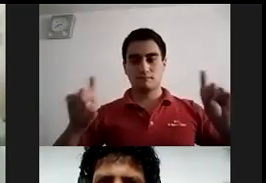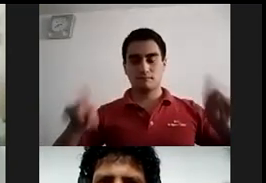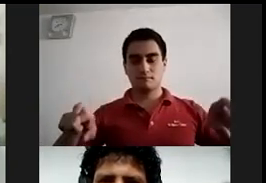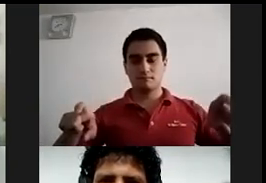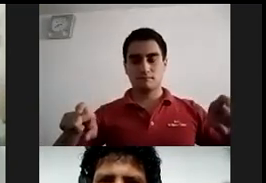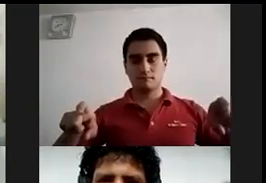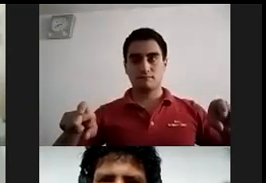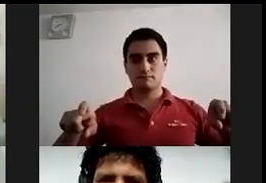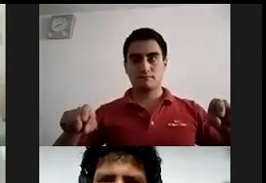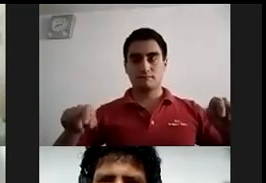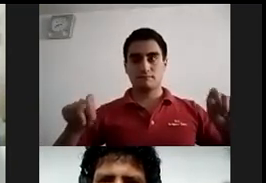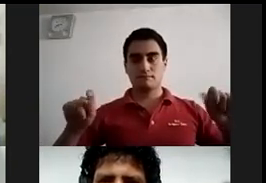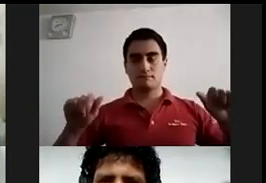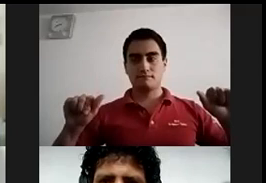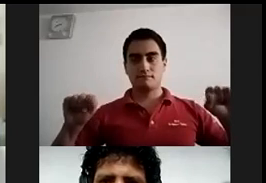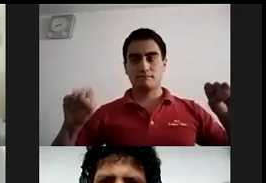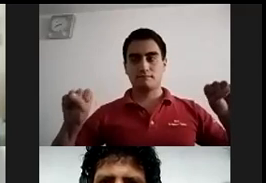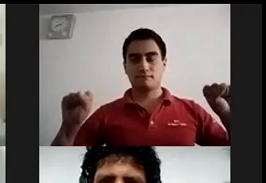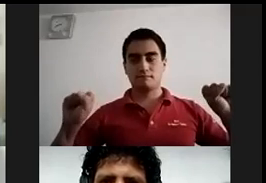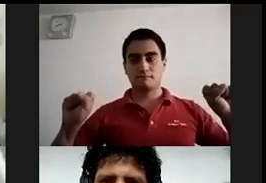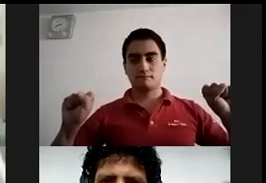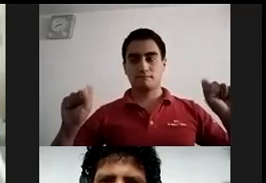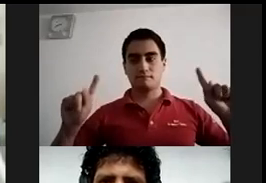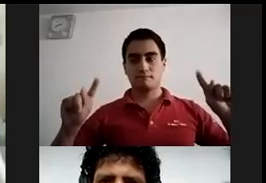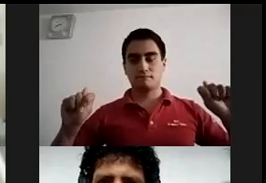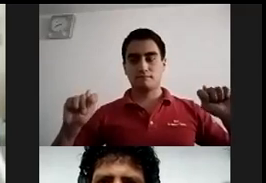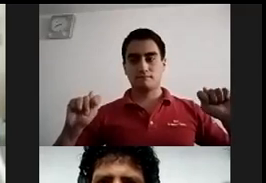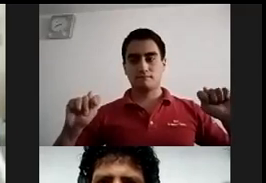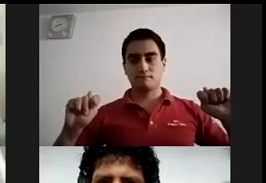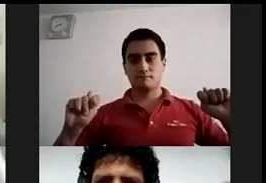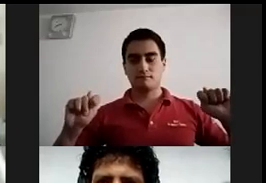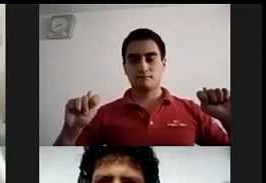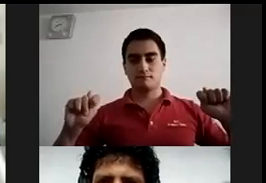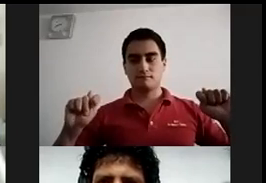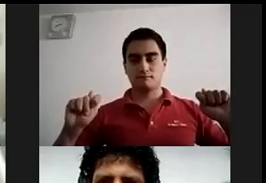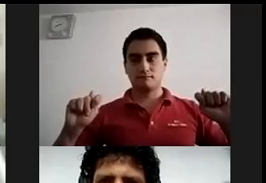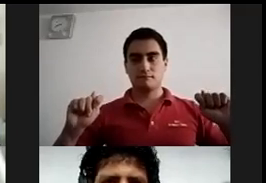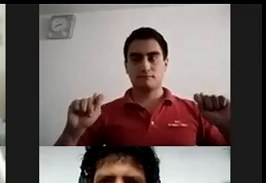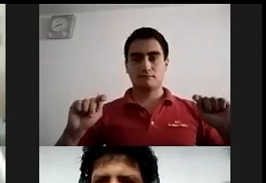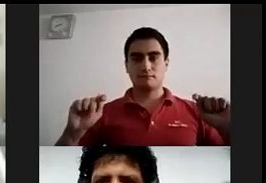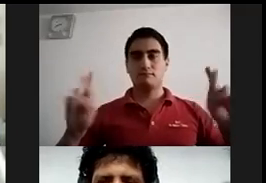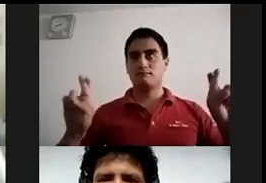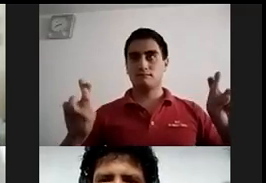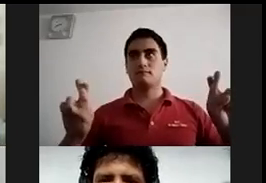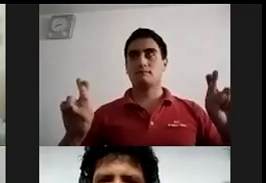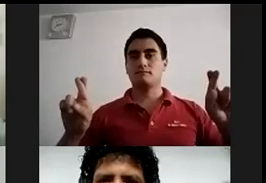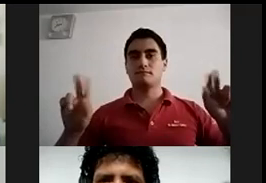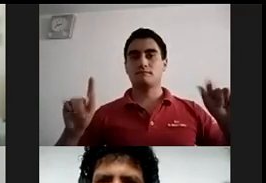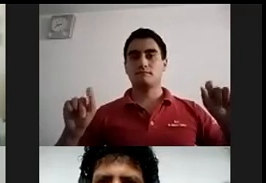Para que sea más rápida la sesión y nos dé tiempo. ¿Dudas, preguntas? Esa tolerancia. Yo sé que van a haber muchos que se van a desconectar por sus